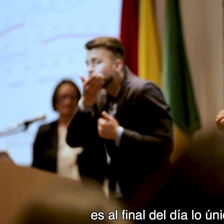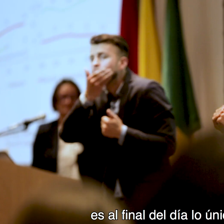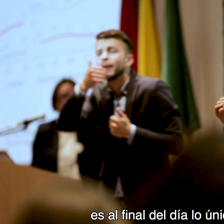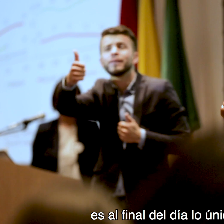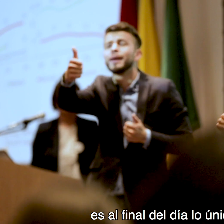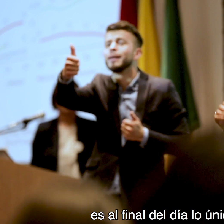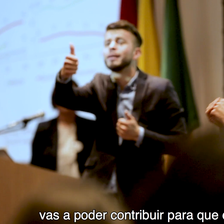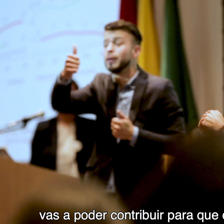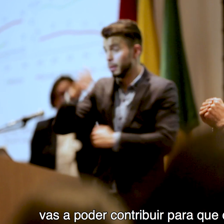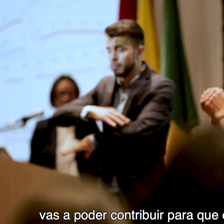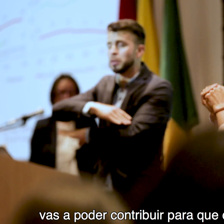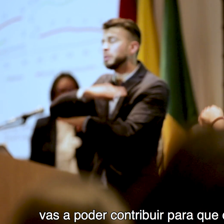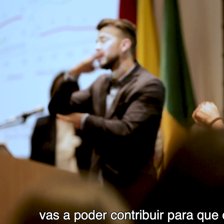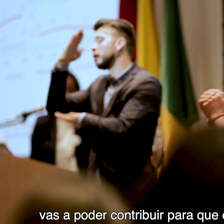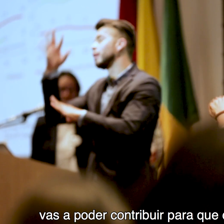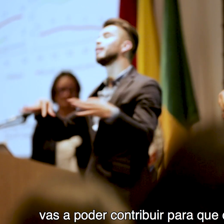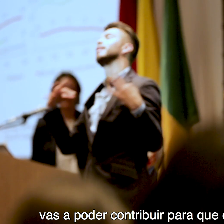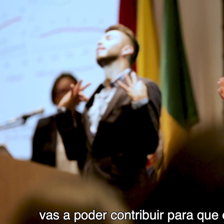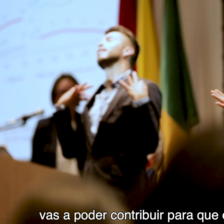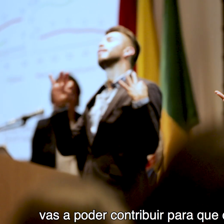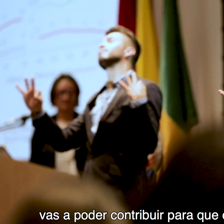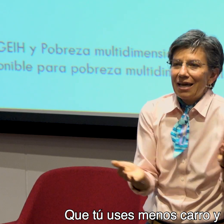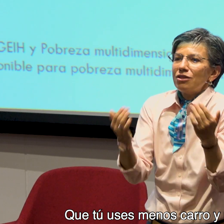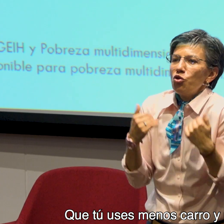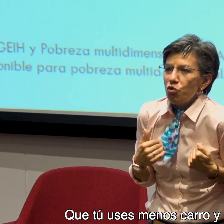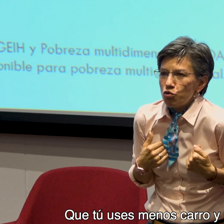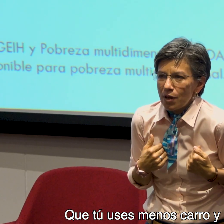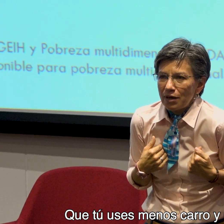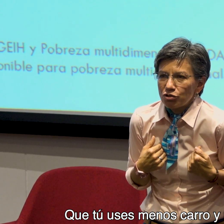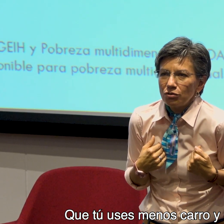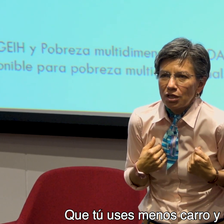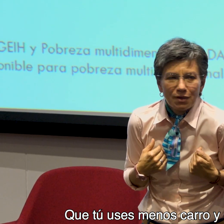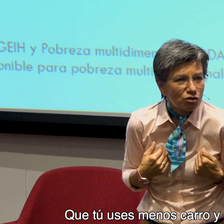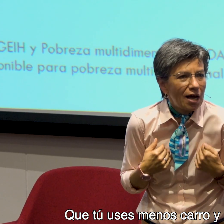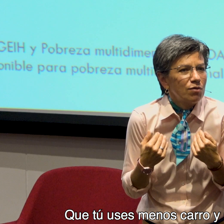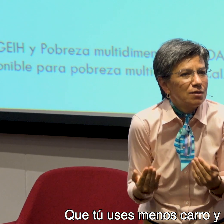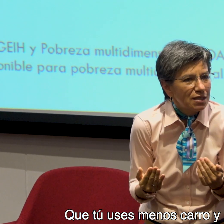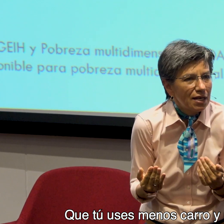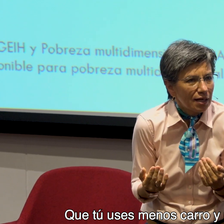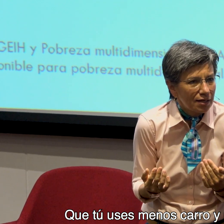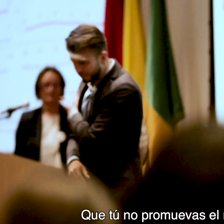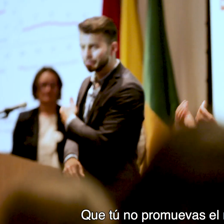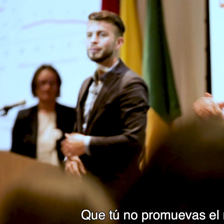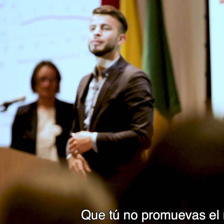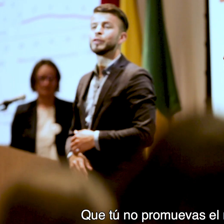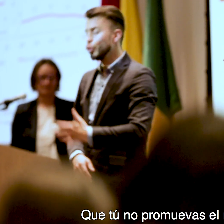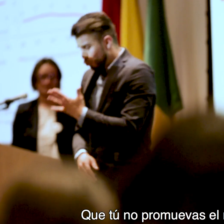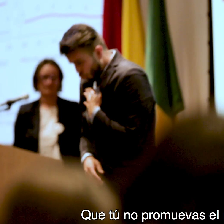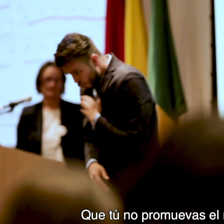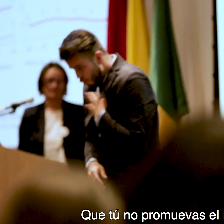lo único que tú vas a poder contribuir para que cambie el planeta. Que tú uses menos carro y más bicicleta. Que